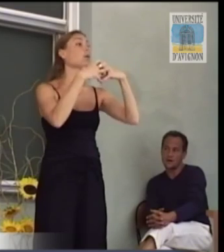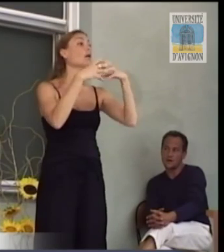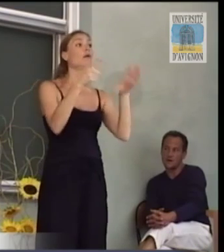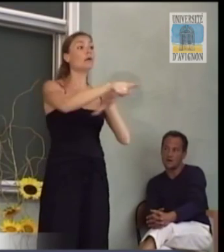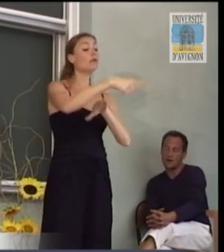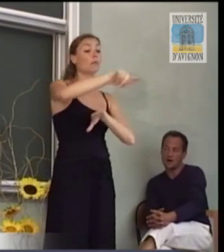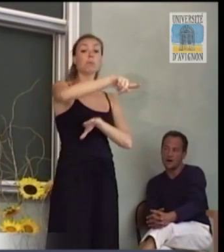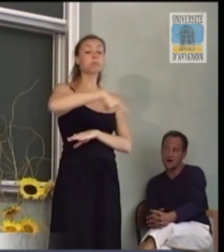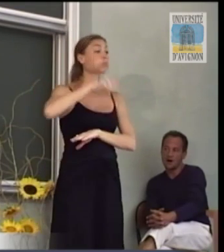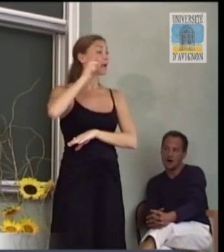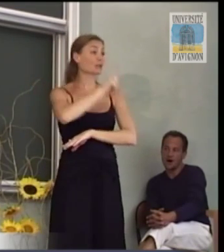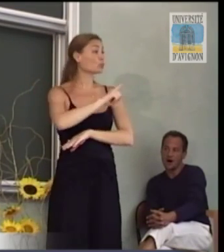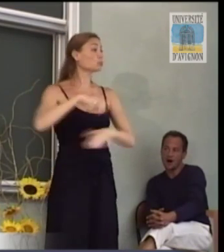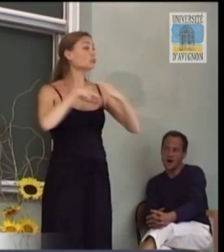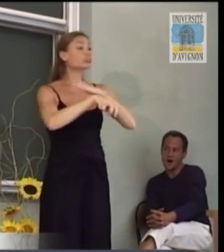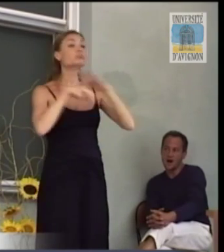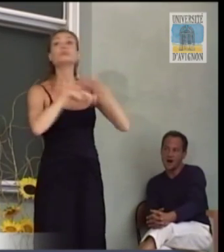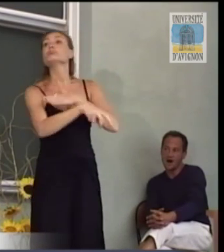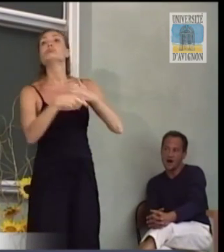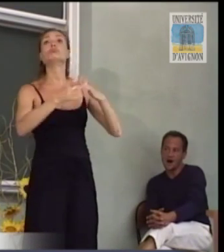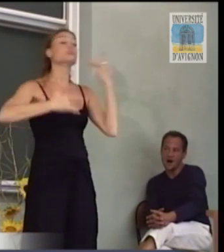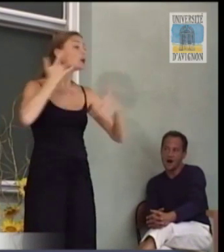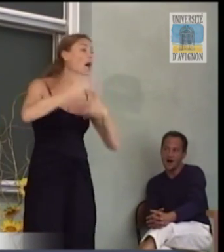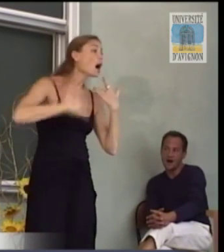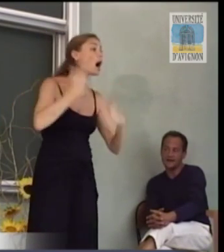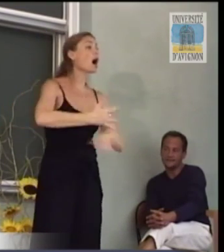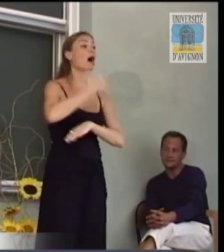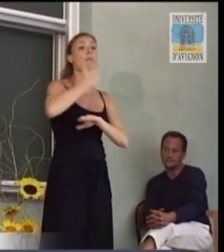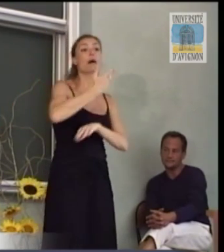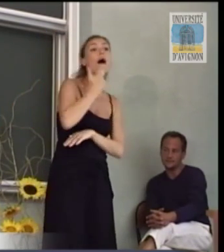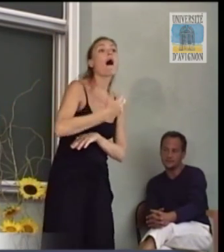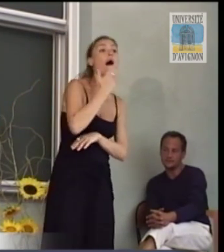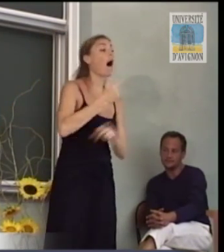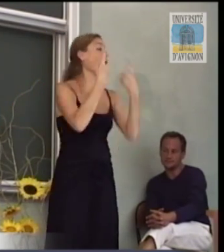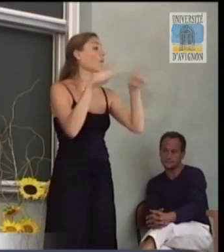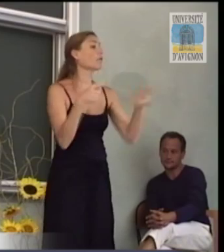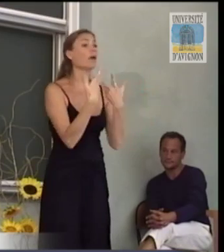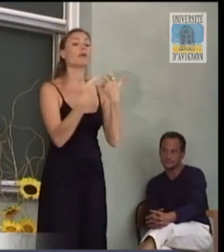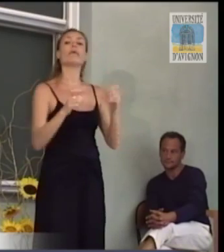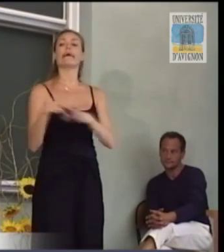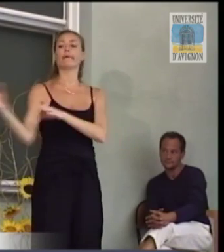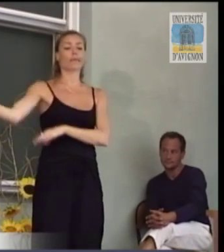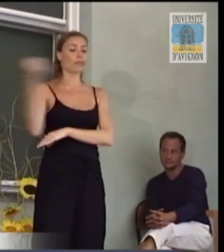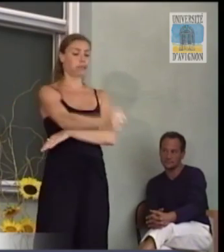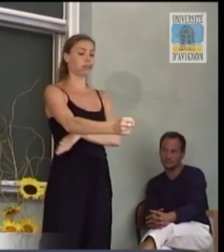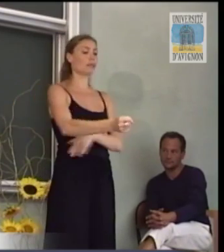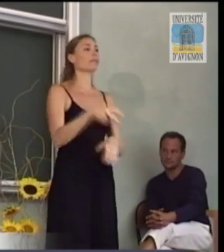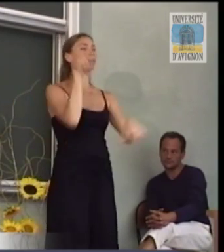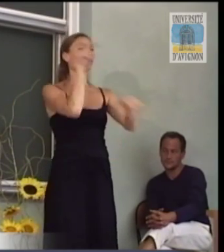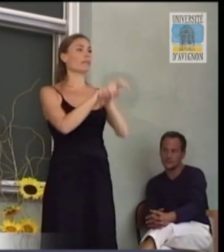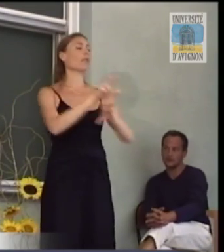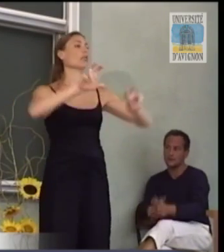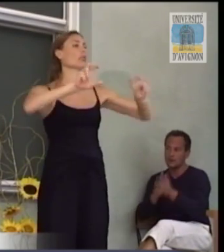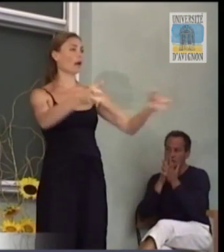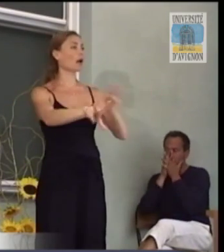théâtre, au concert, à l'opéra. On les met devant la télé, on leur met un poste de radio et l'affaire est faite, ça suffira. Voilà. On n'imagine